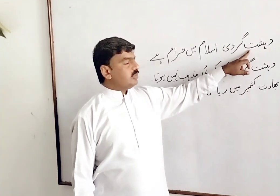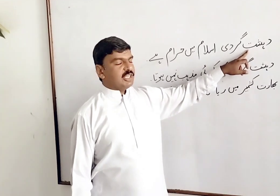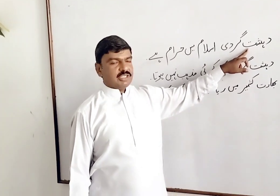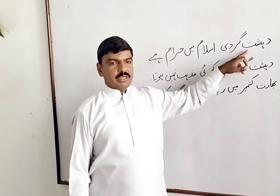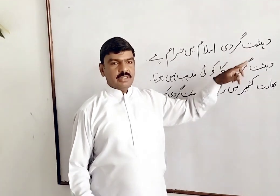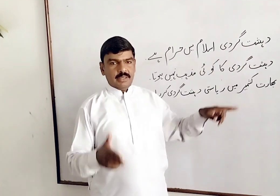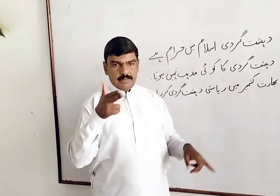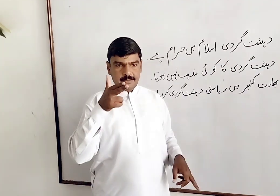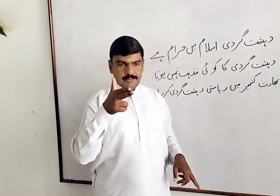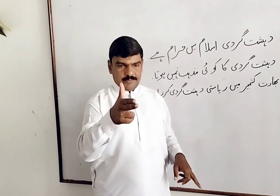दहशतगर्दी